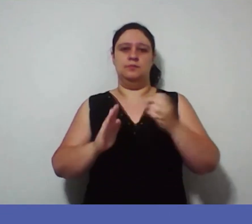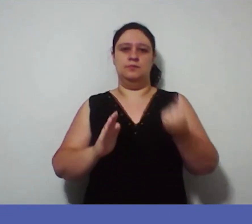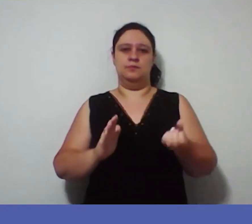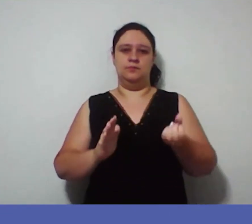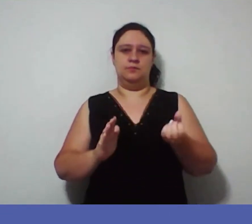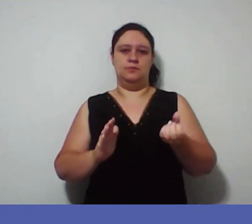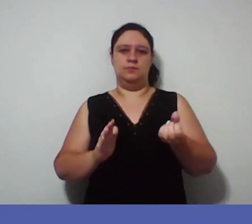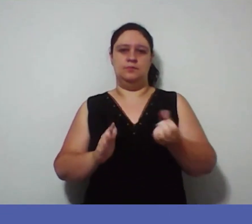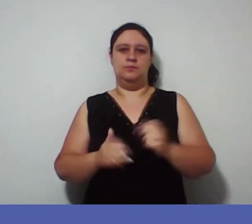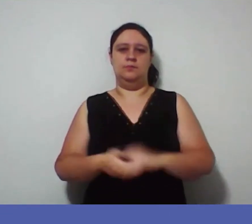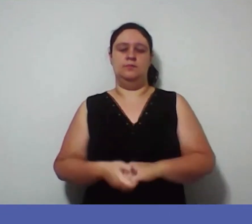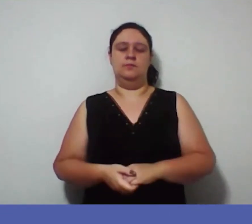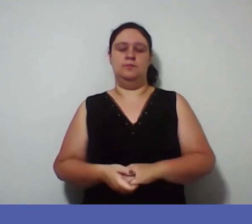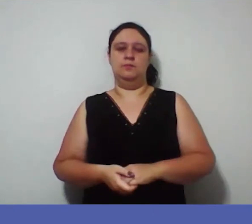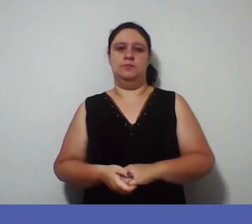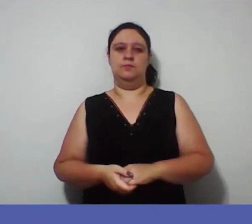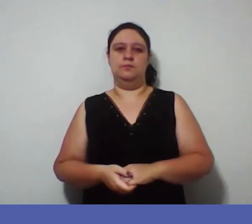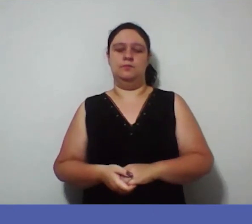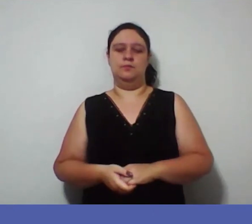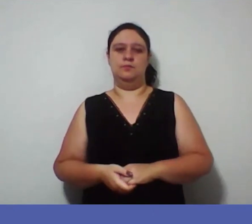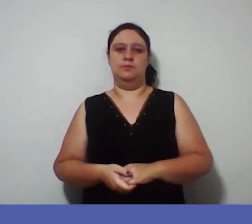Versículo 6, como diz: